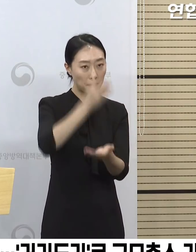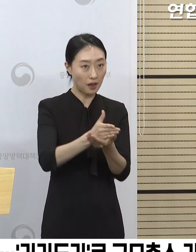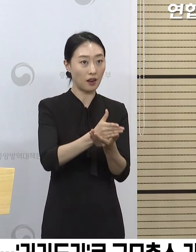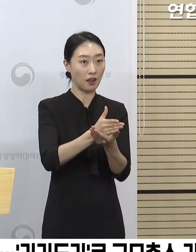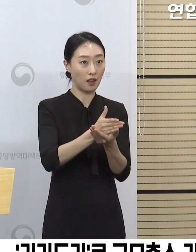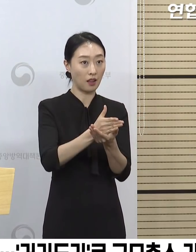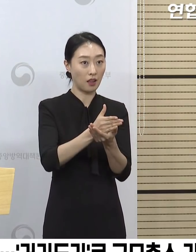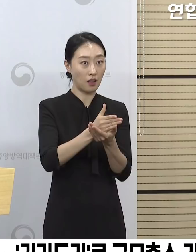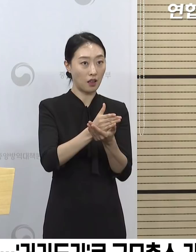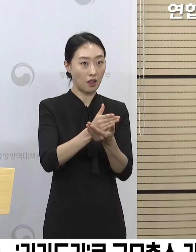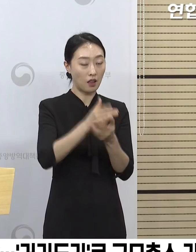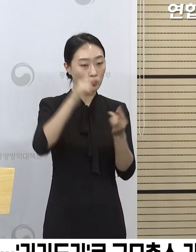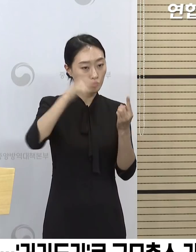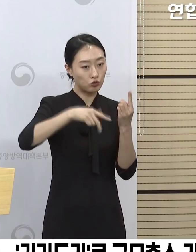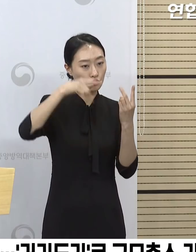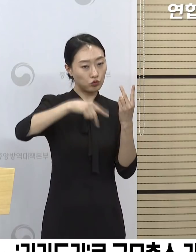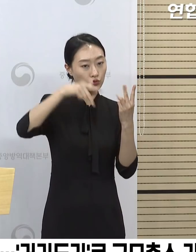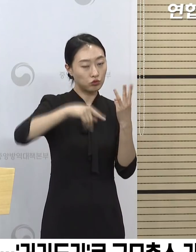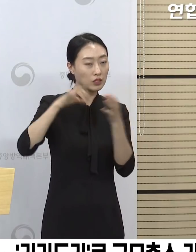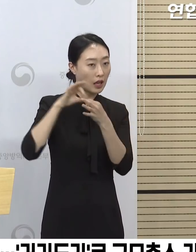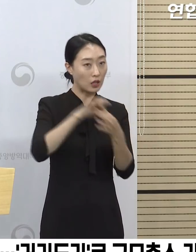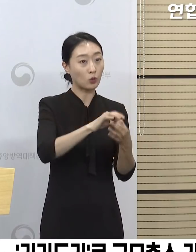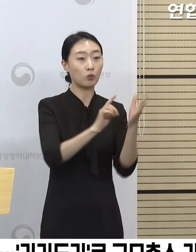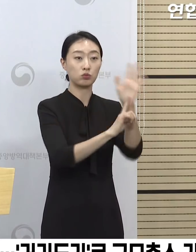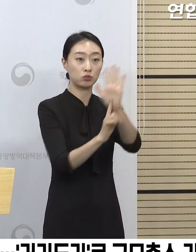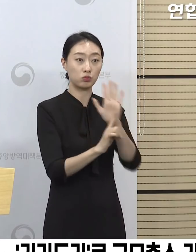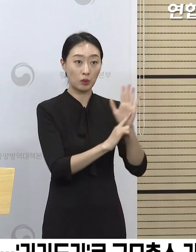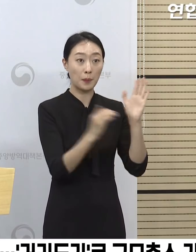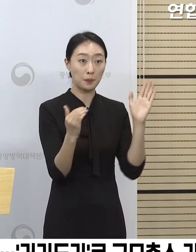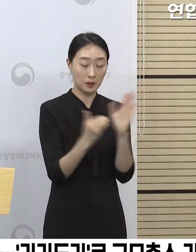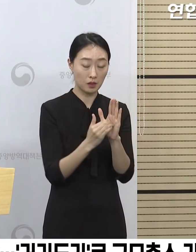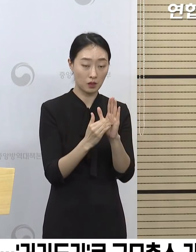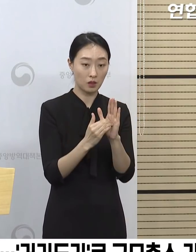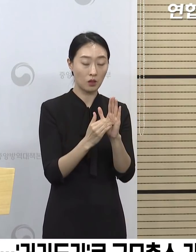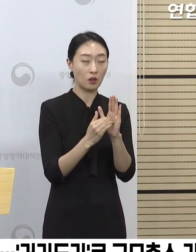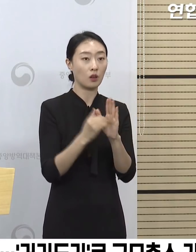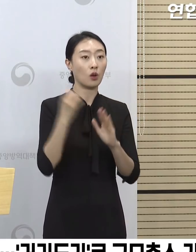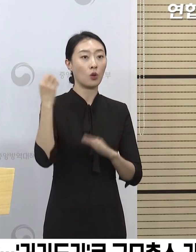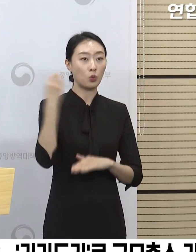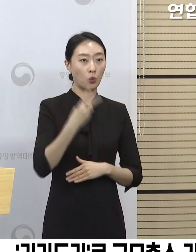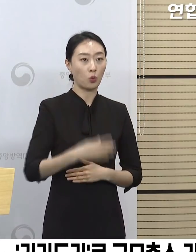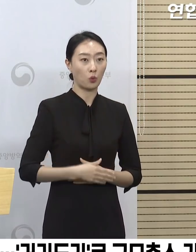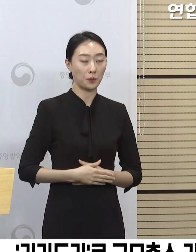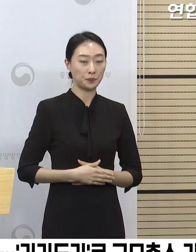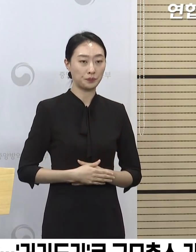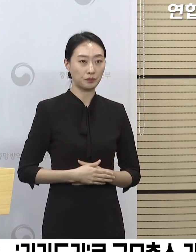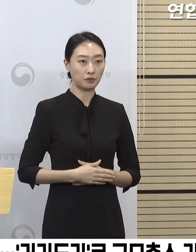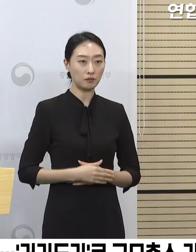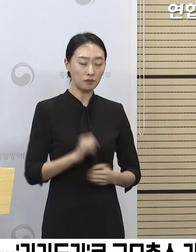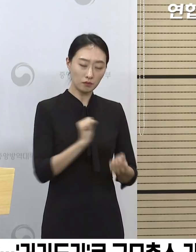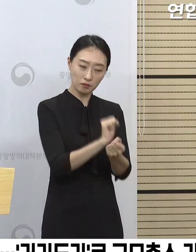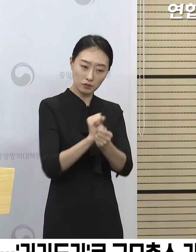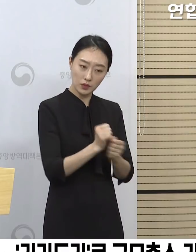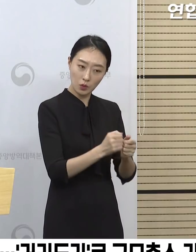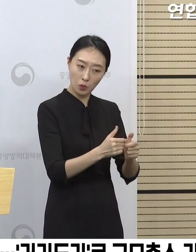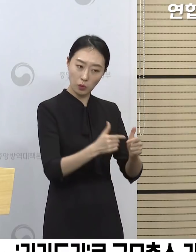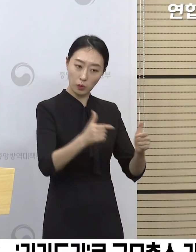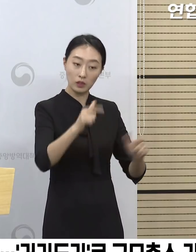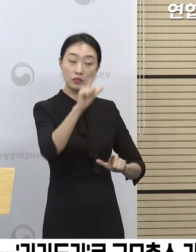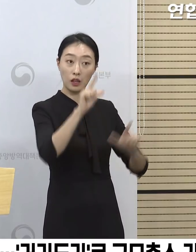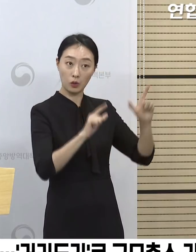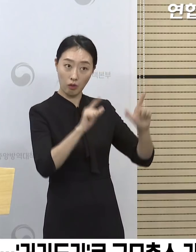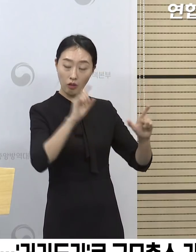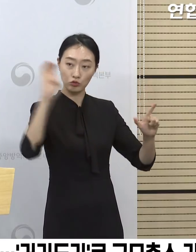몇 주간 해오던 그런 부분이 있고요. 그리고 또 증가 속도나 이런 거를 봤을 때